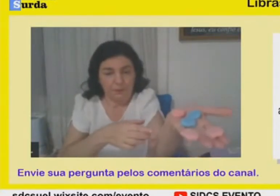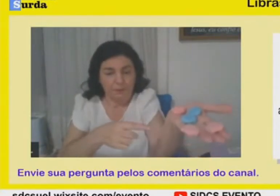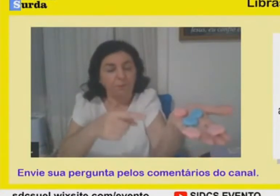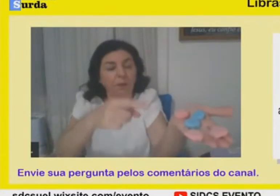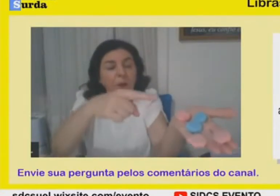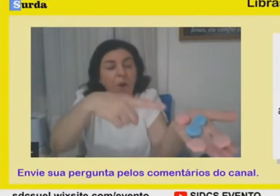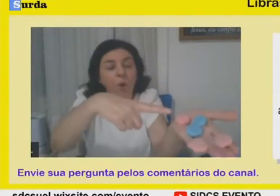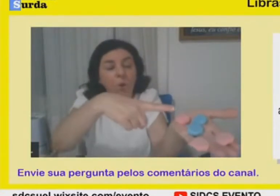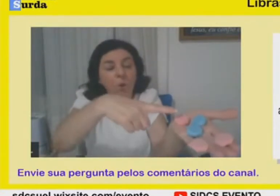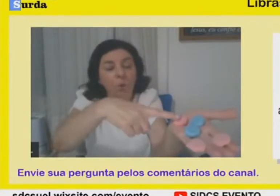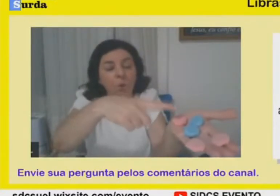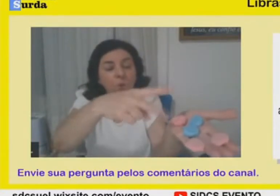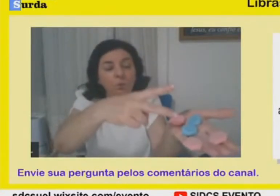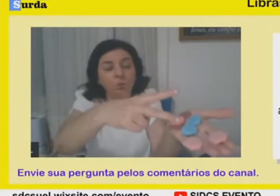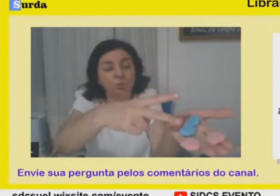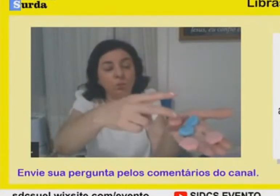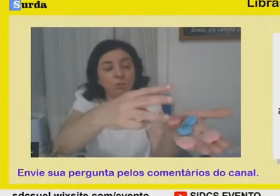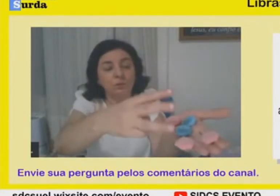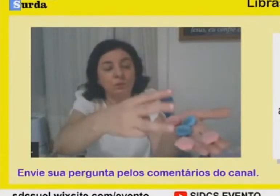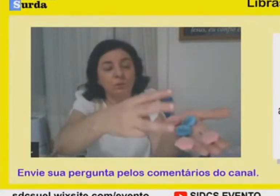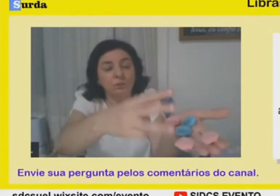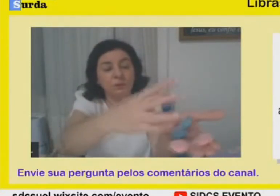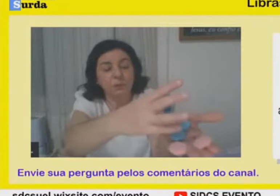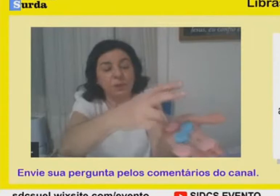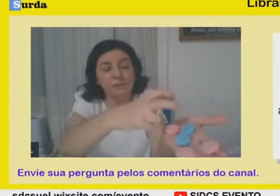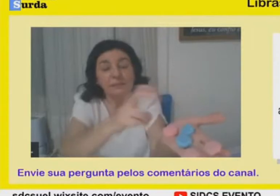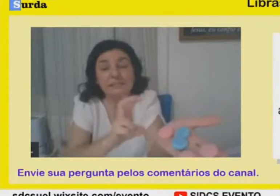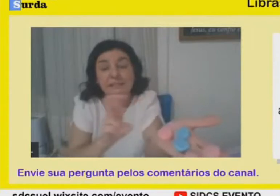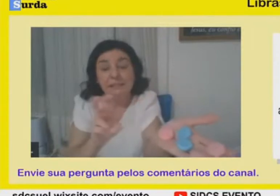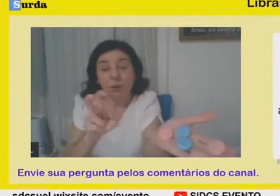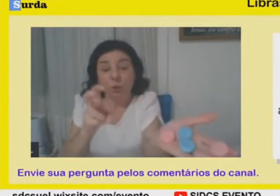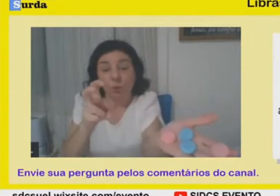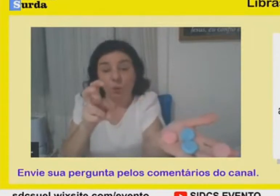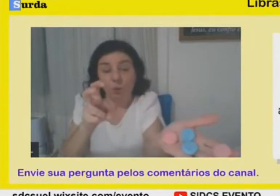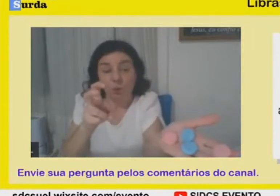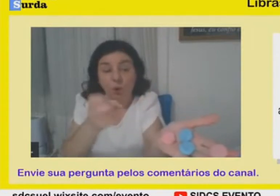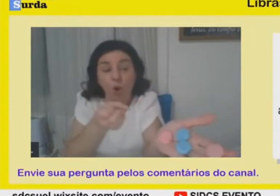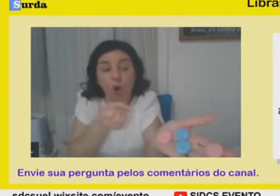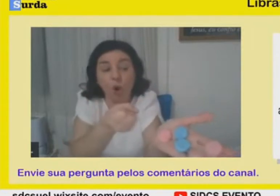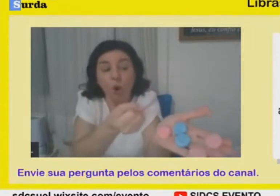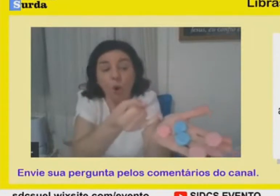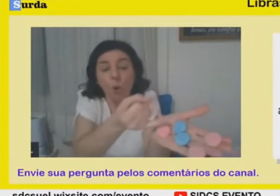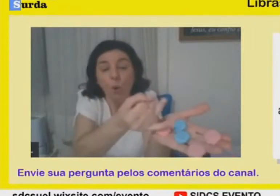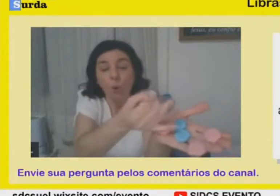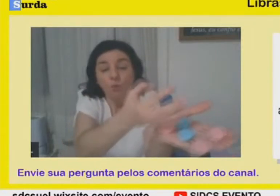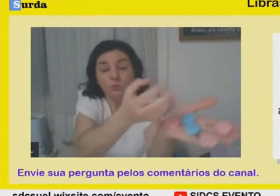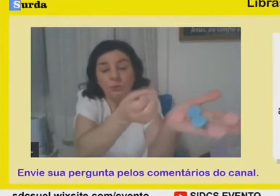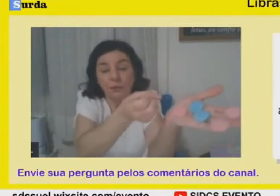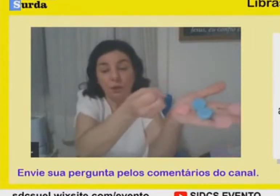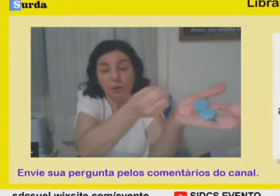Aí separa assim as bolinhas, organiza e vamos contar. 1, 2, 3, 4, 5.